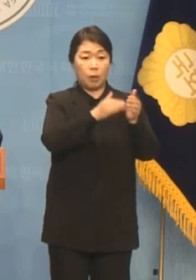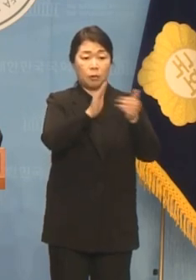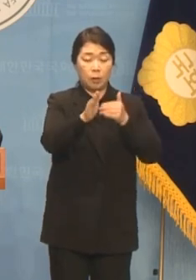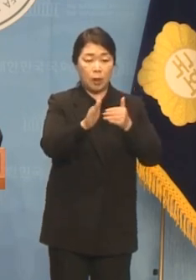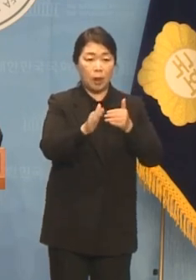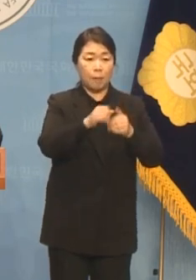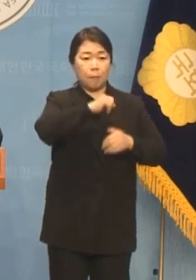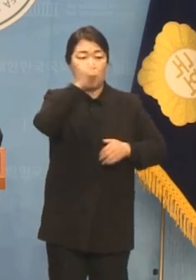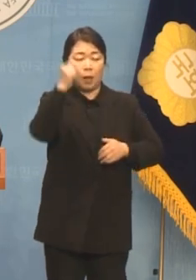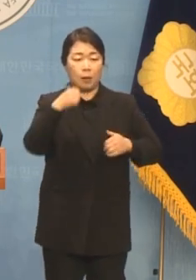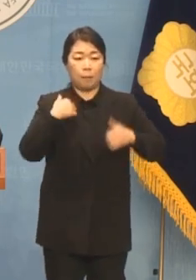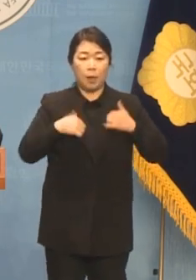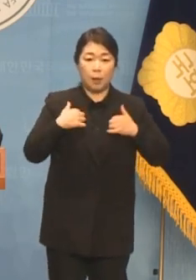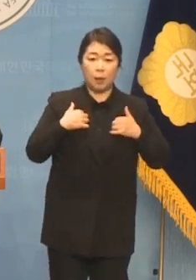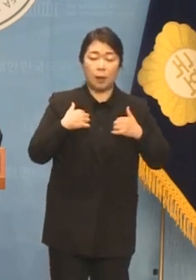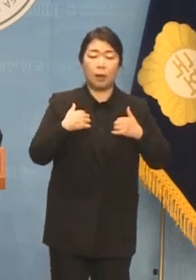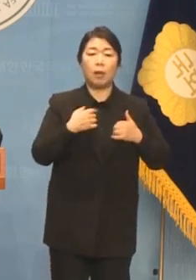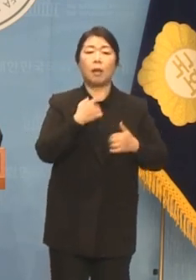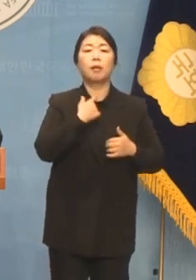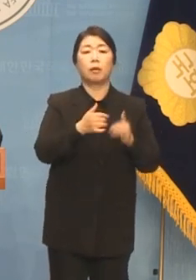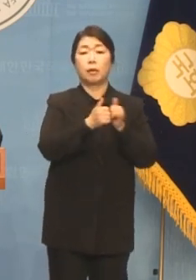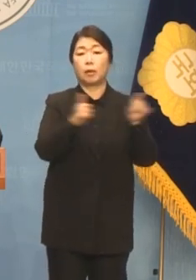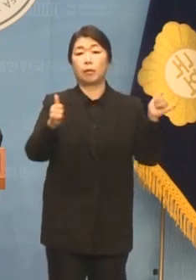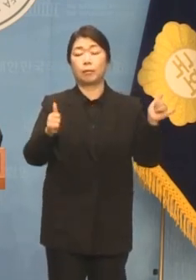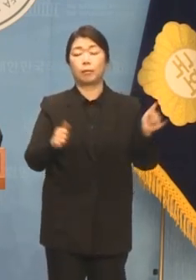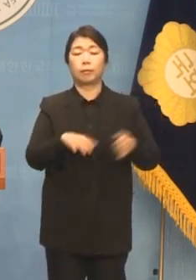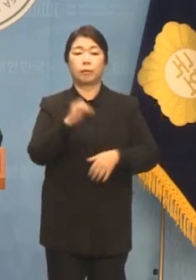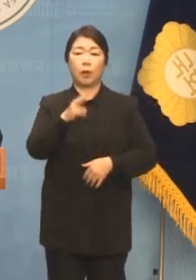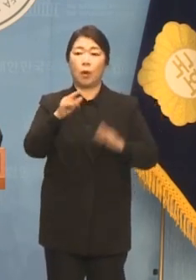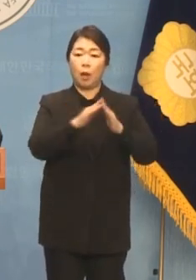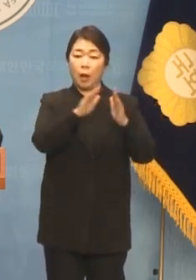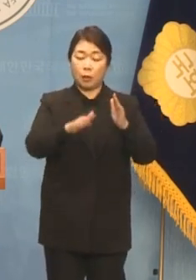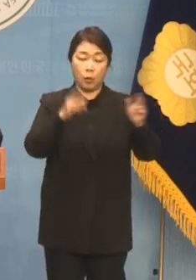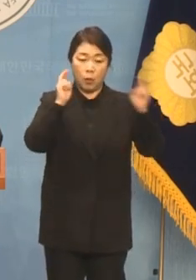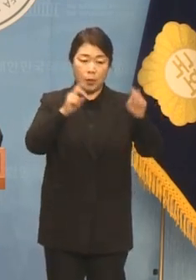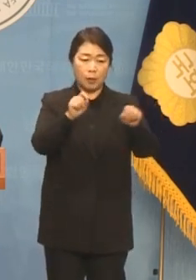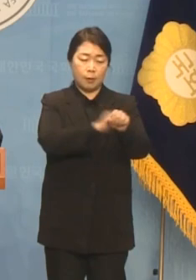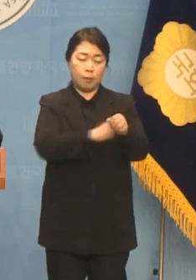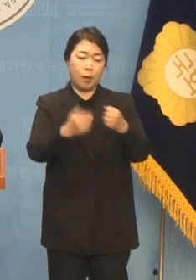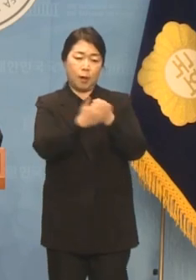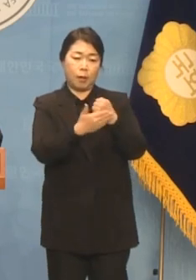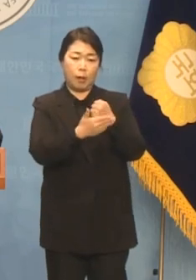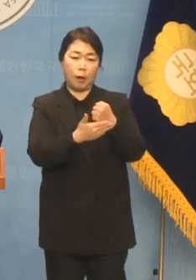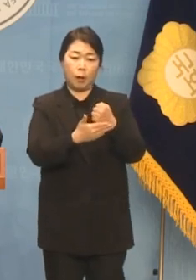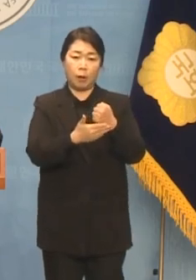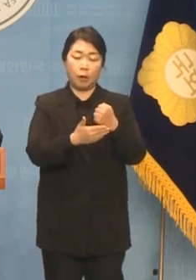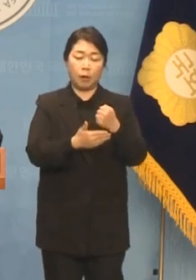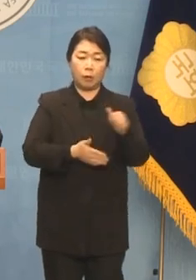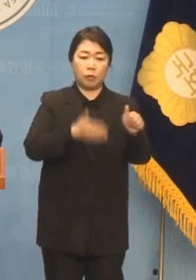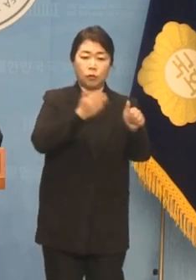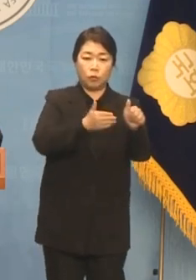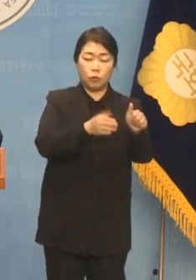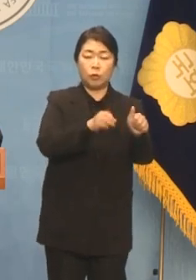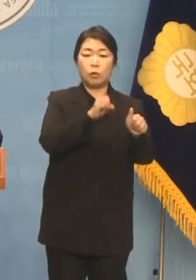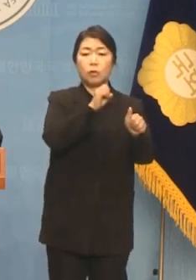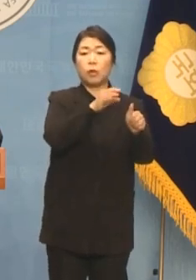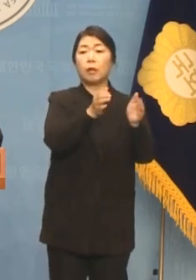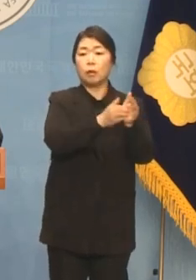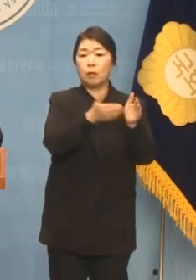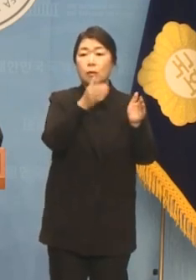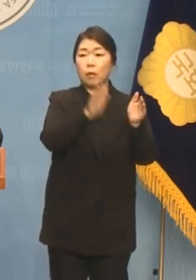농락하고 가족회사 특해 수주 옥에 제대로 된 조사조차 받지